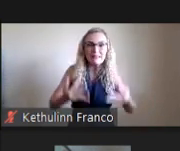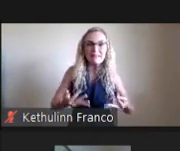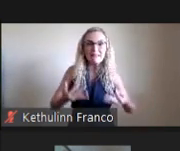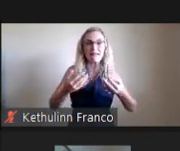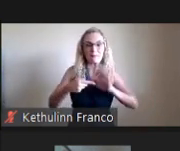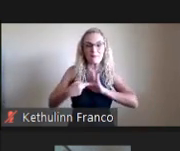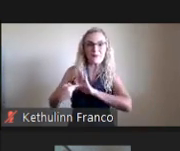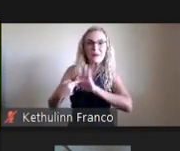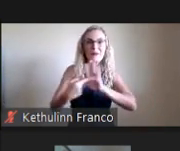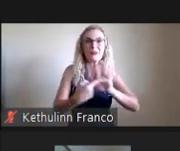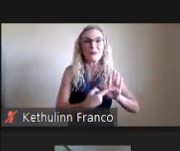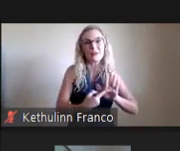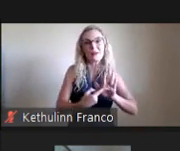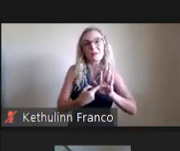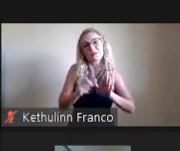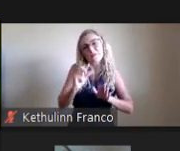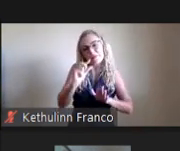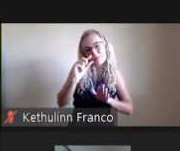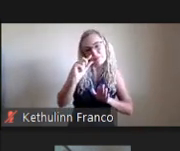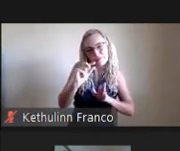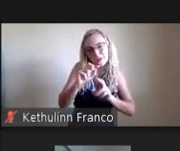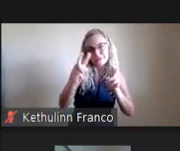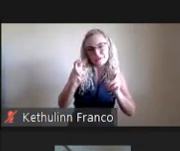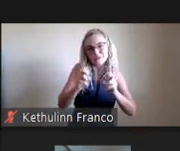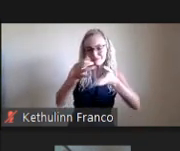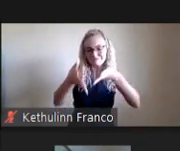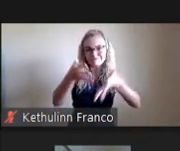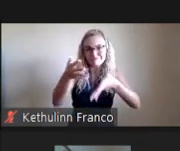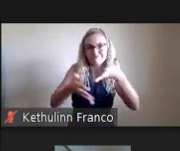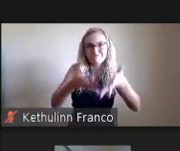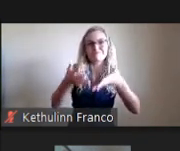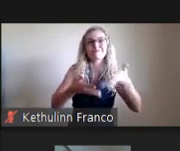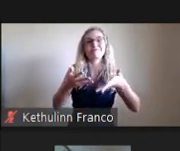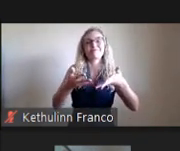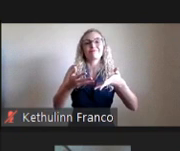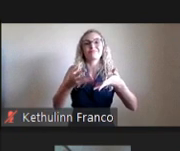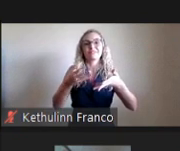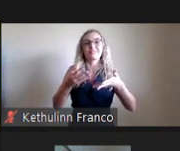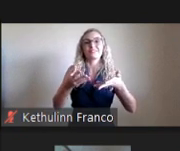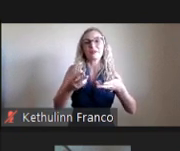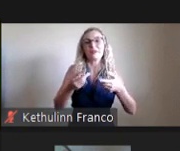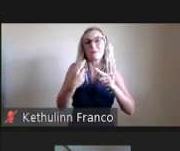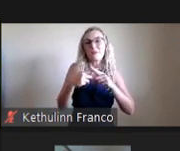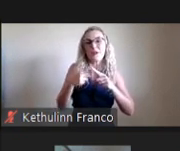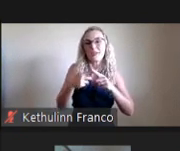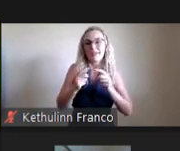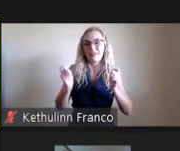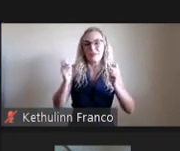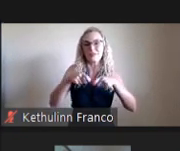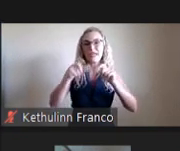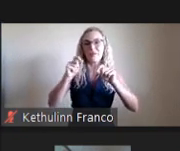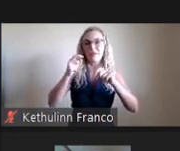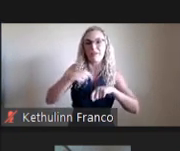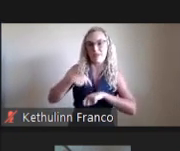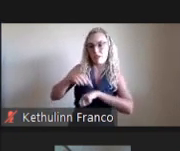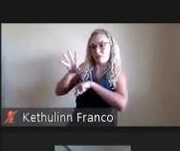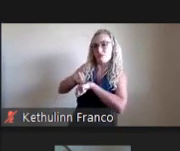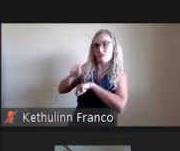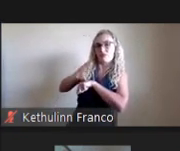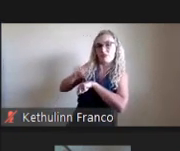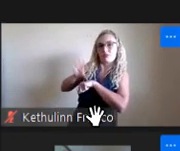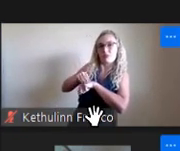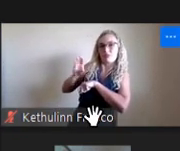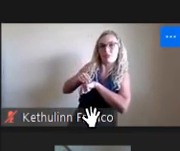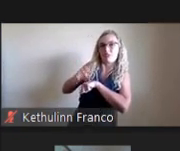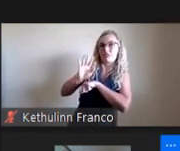poder compartilhar o que não pode ficar dentro da caixinha, né? A gente precisa jogar aí para